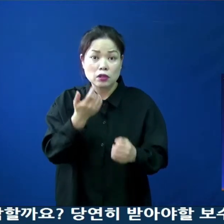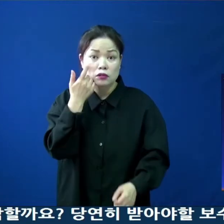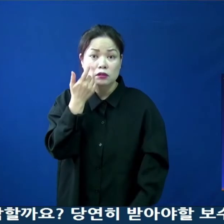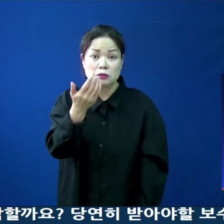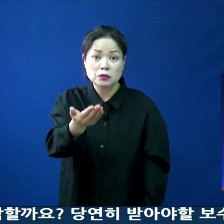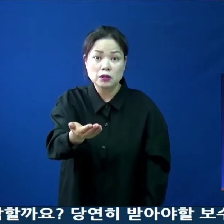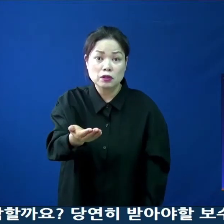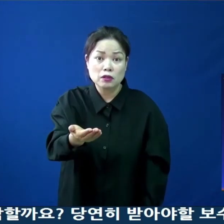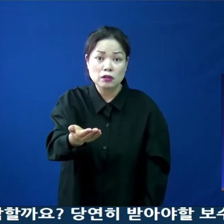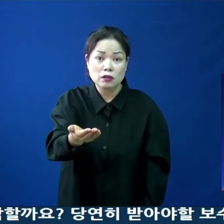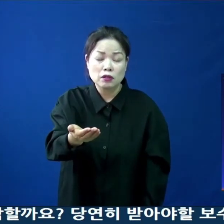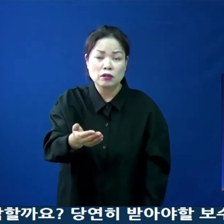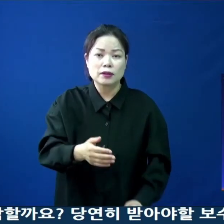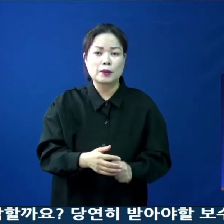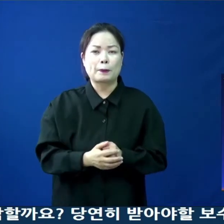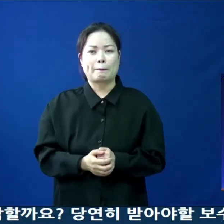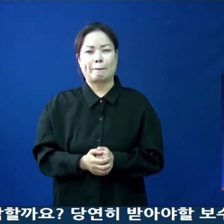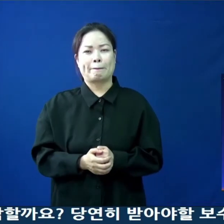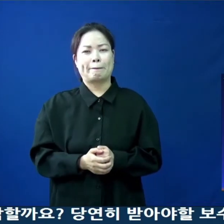아니겠습니까?